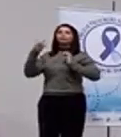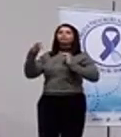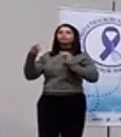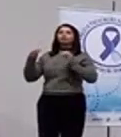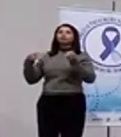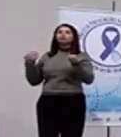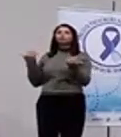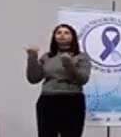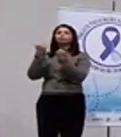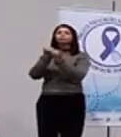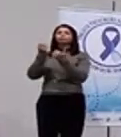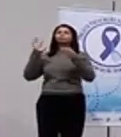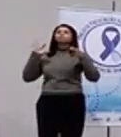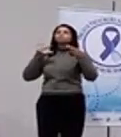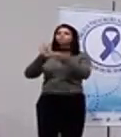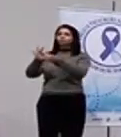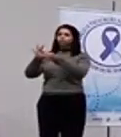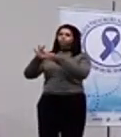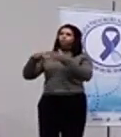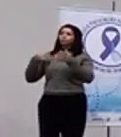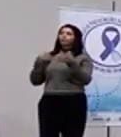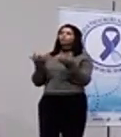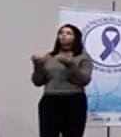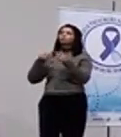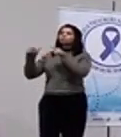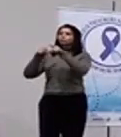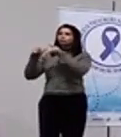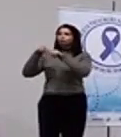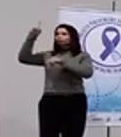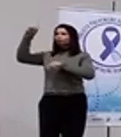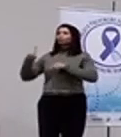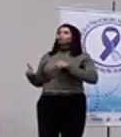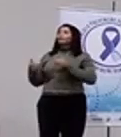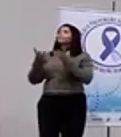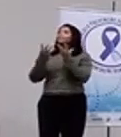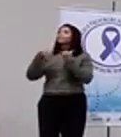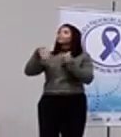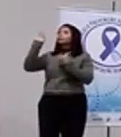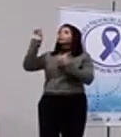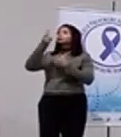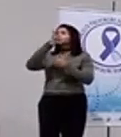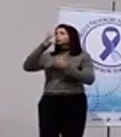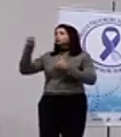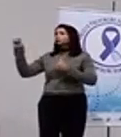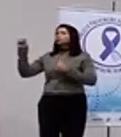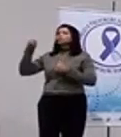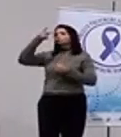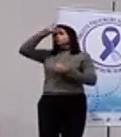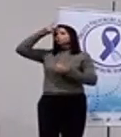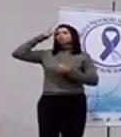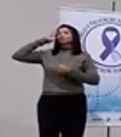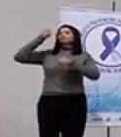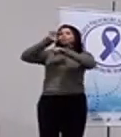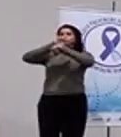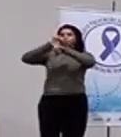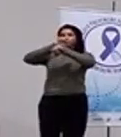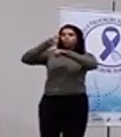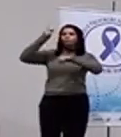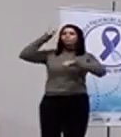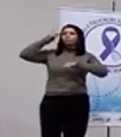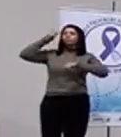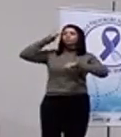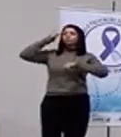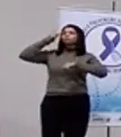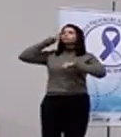reunidas promovendo atendimento e defesa e garantia de direitos para mais de 300 mil pessoas do estado de São Paulo. Então, quero convidar vocês